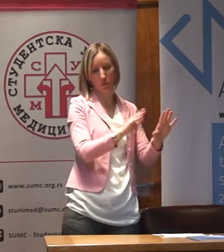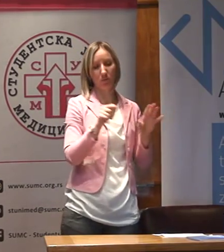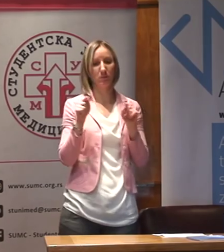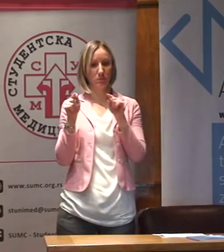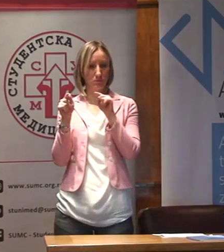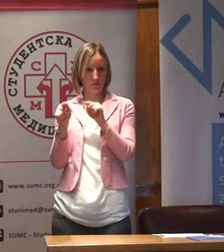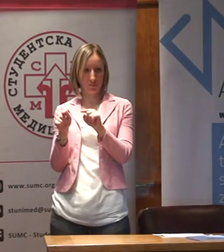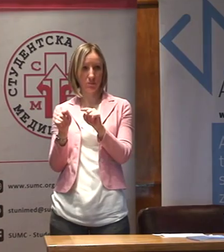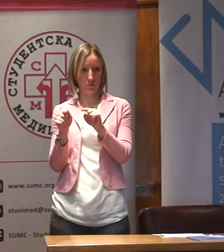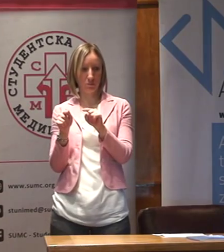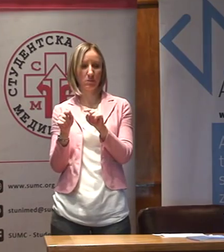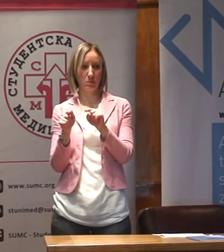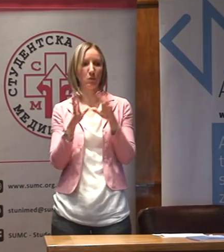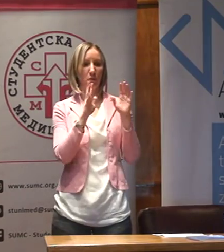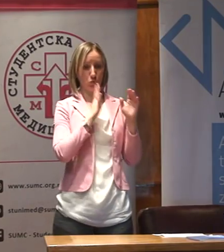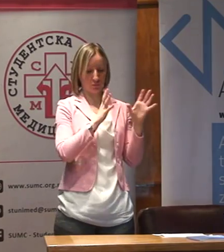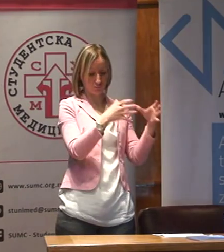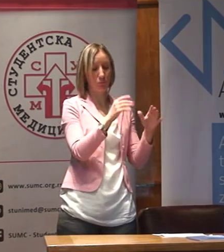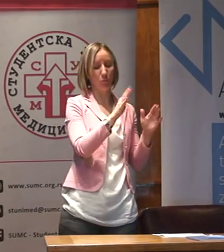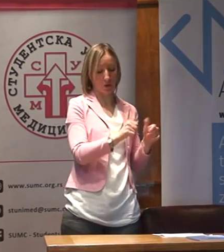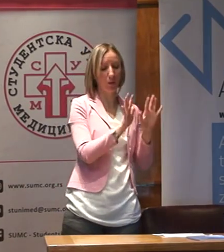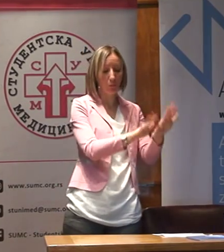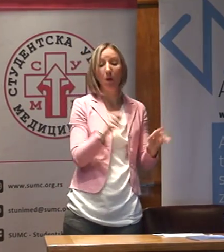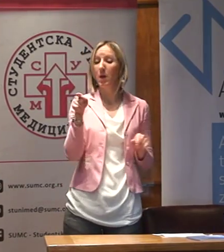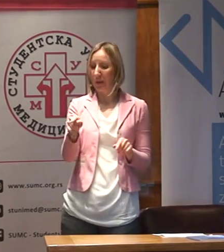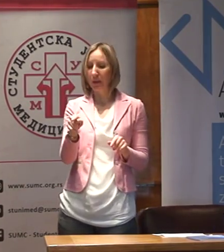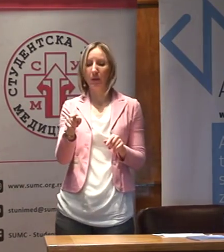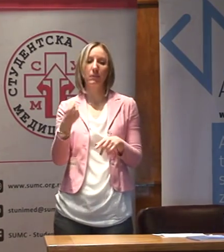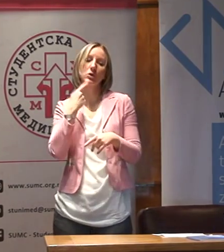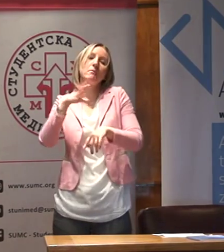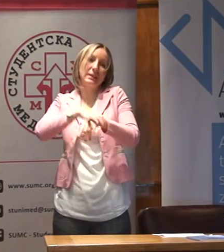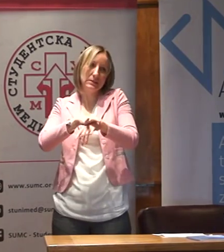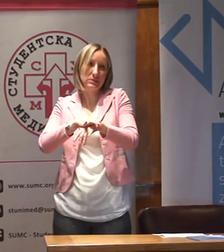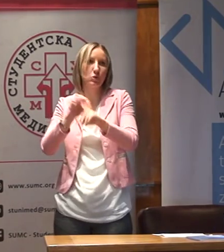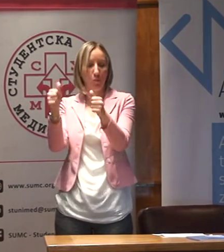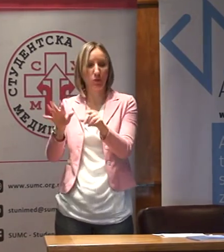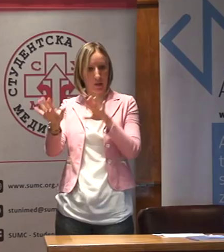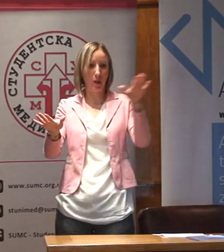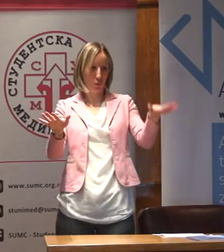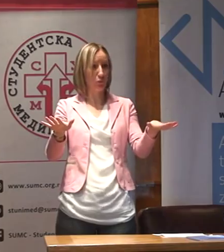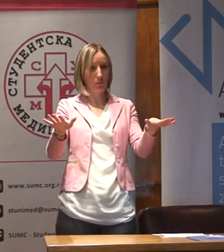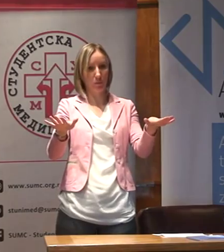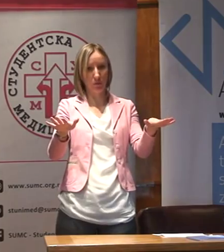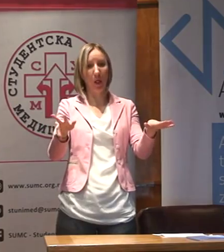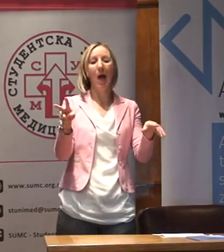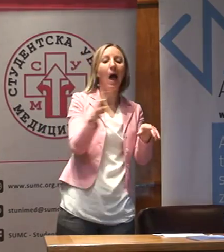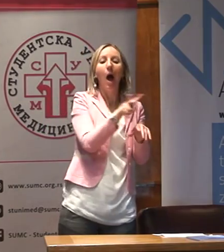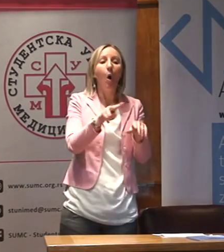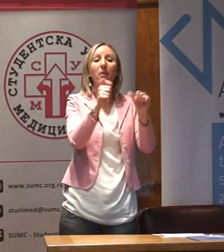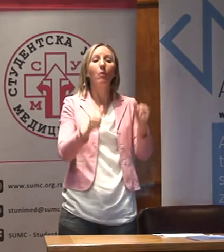da kada govorimo o ovome, govorimo o društveno-kulturnom modelu i da kažem medicinskom